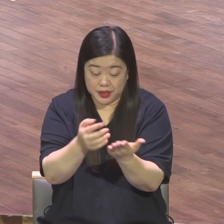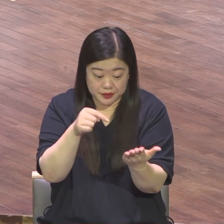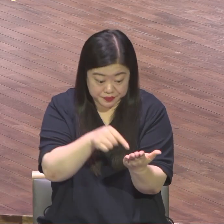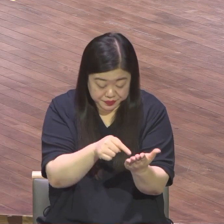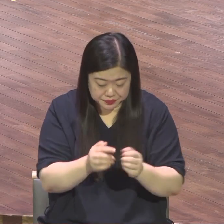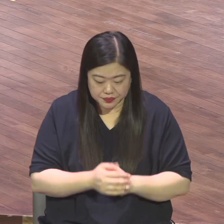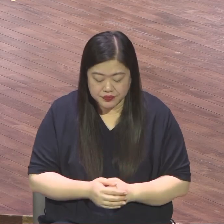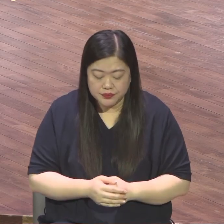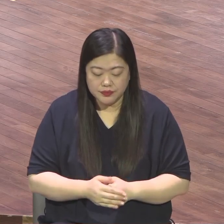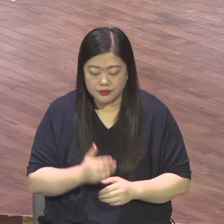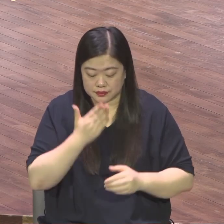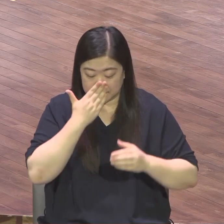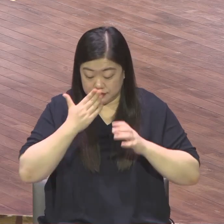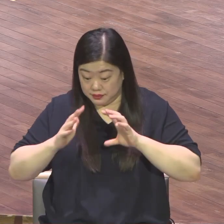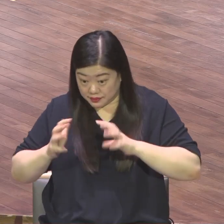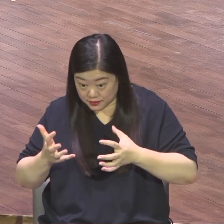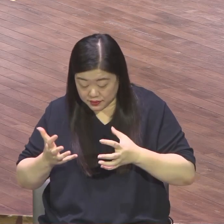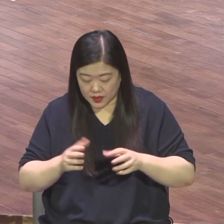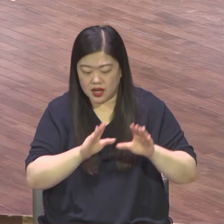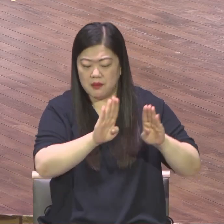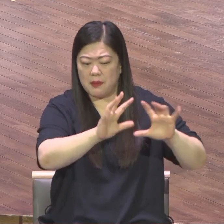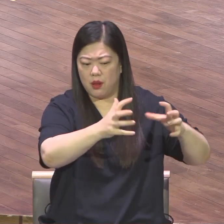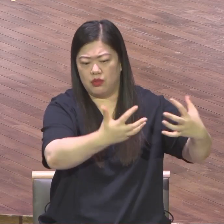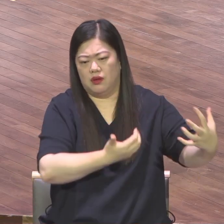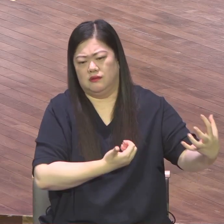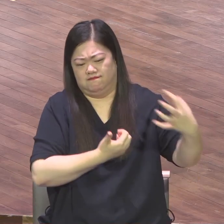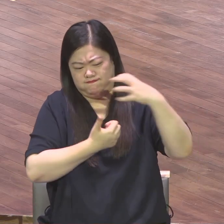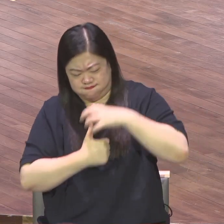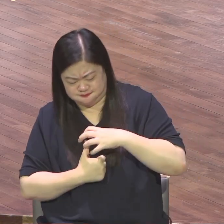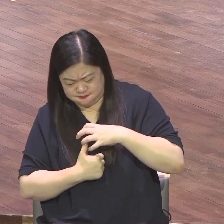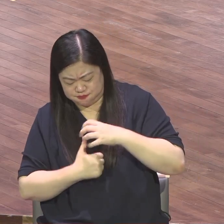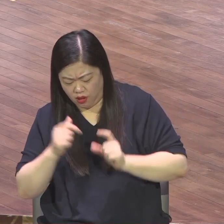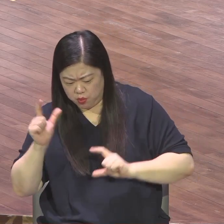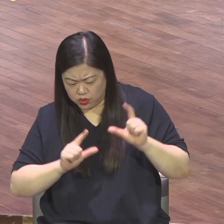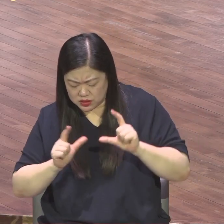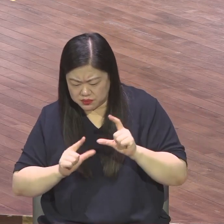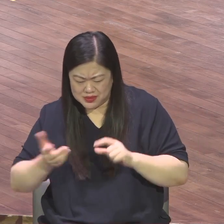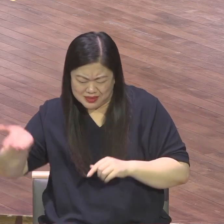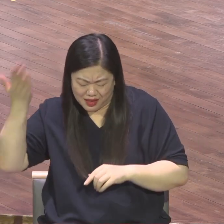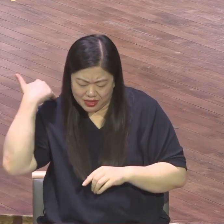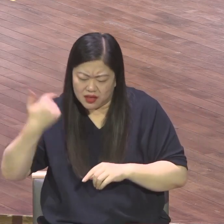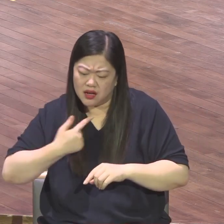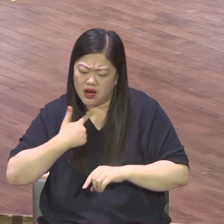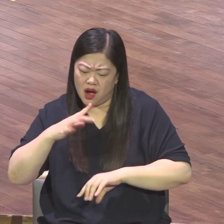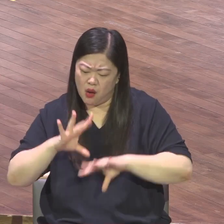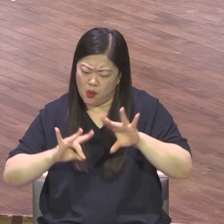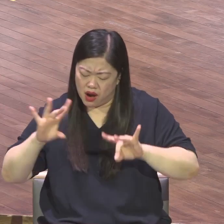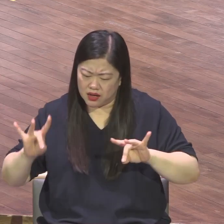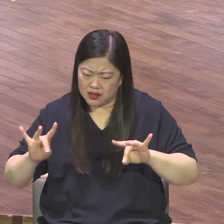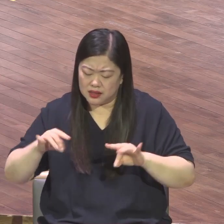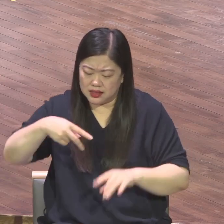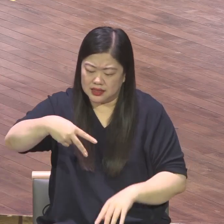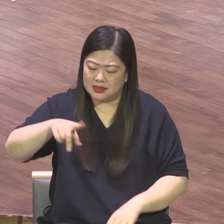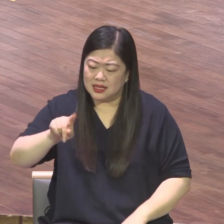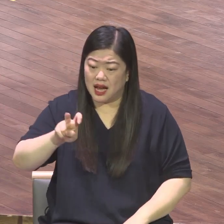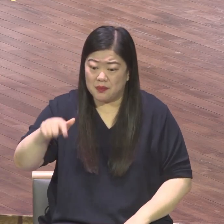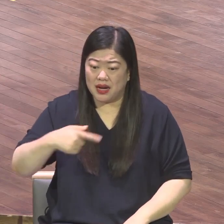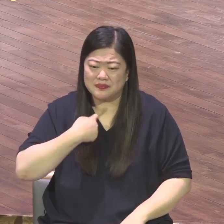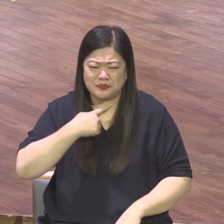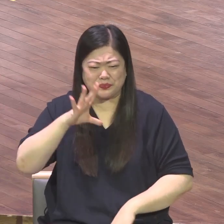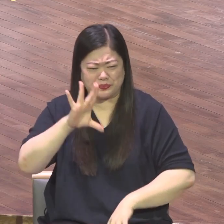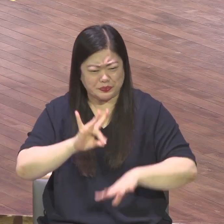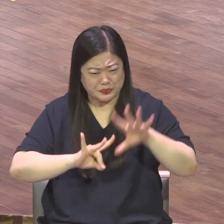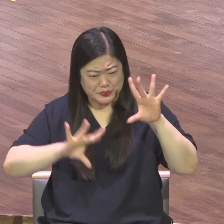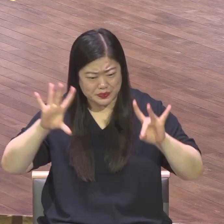이스라엘 백성들의 상황이 마치 광야 사막길에서 방황하는 삶, 사막에서 방황한다. 이건